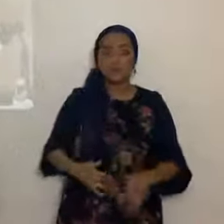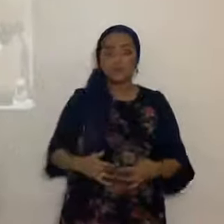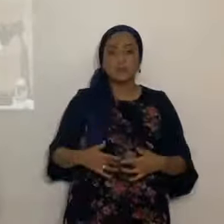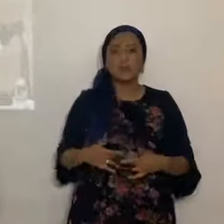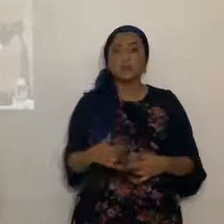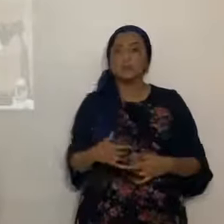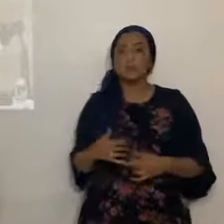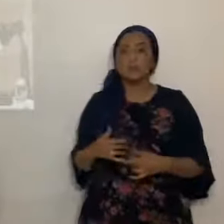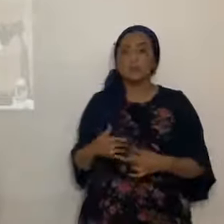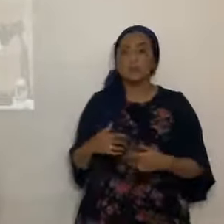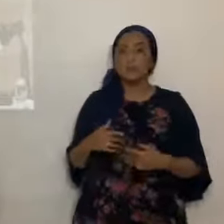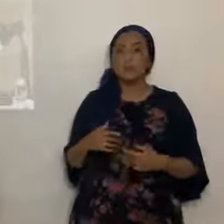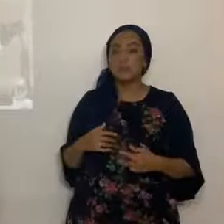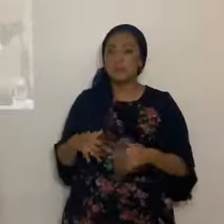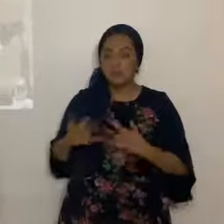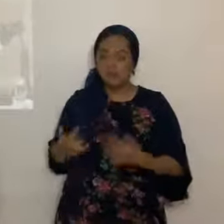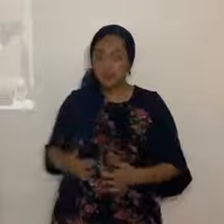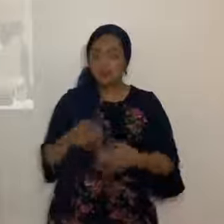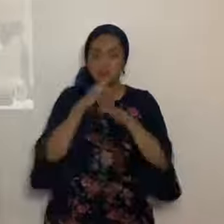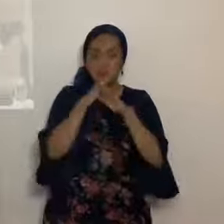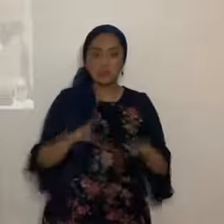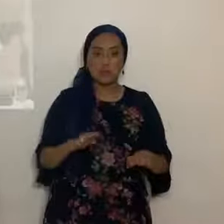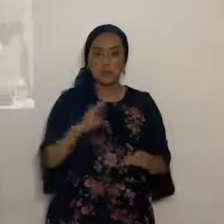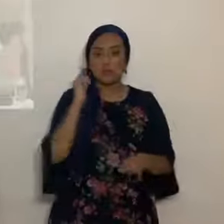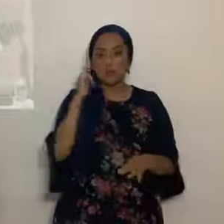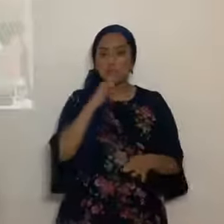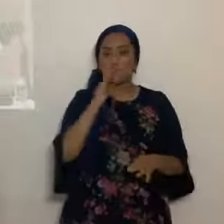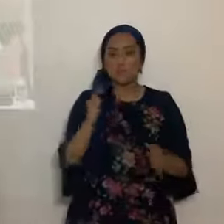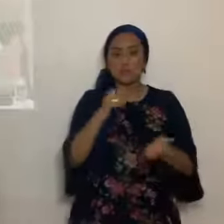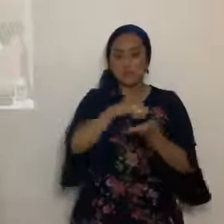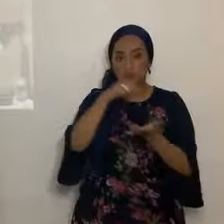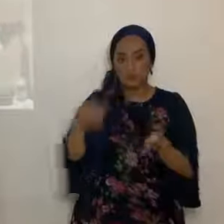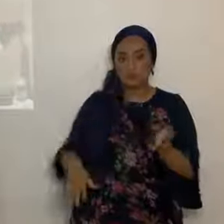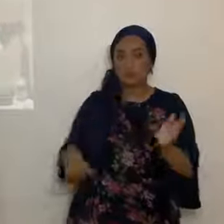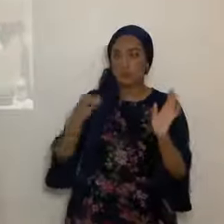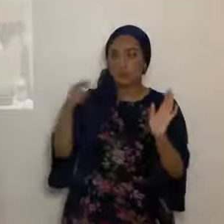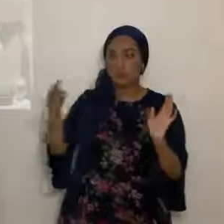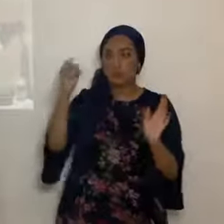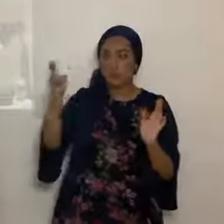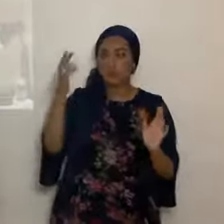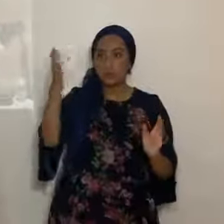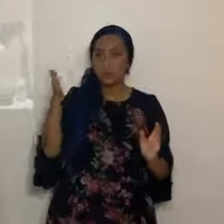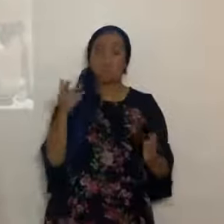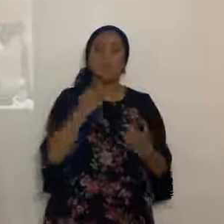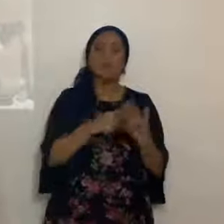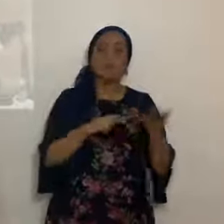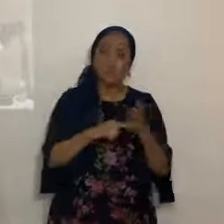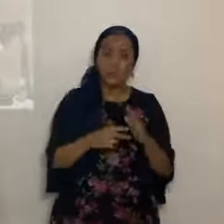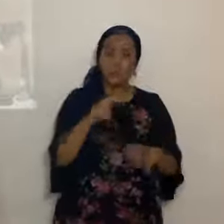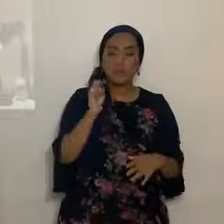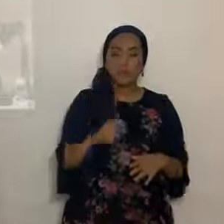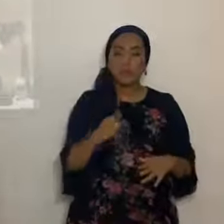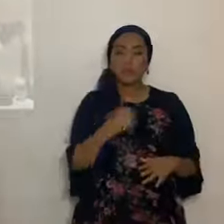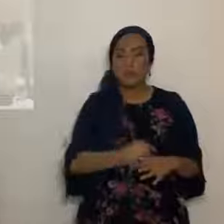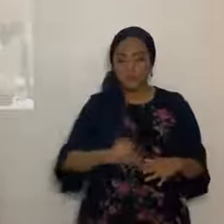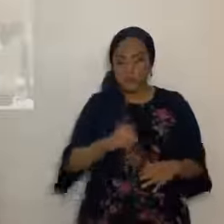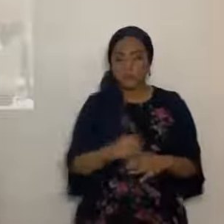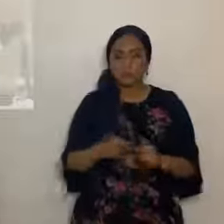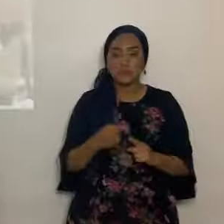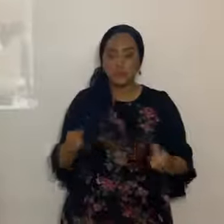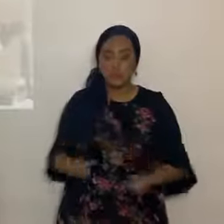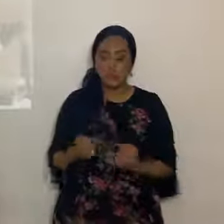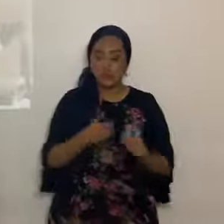quebrantado, al corazón contrito y humillado no despreciarás tú, oh Yahweh. Entonces lo que se trata es arrepentirse de los